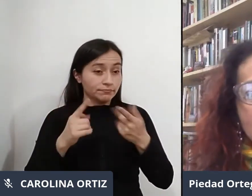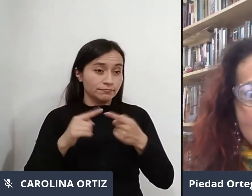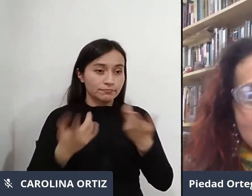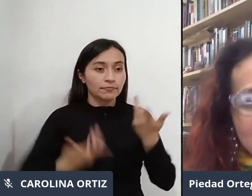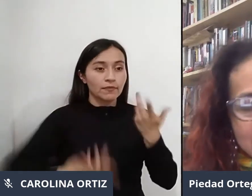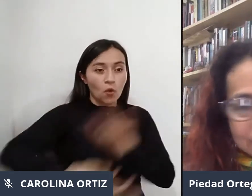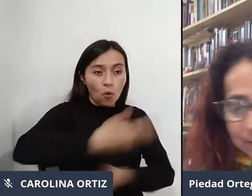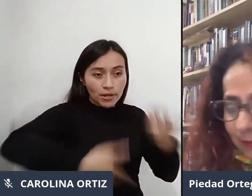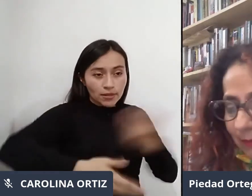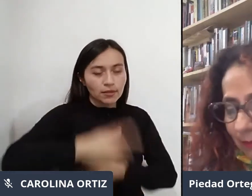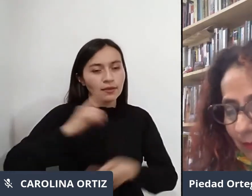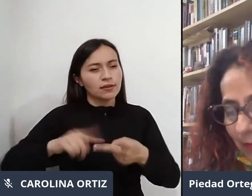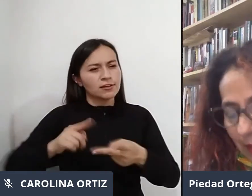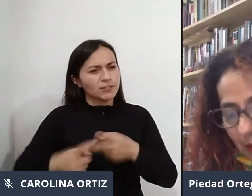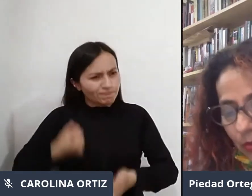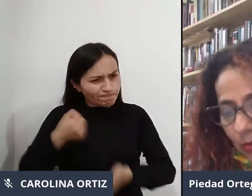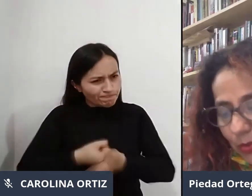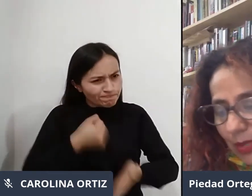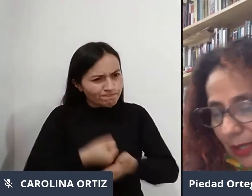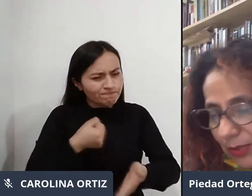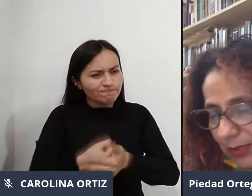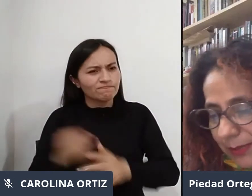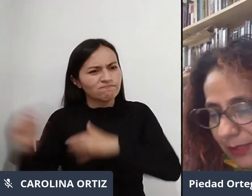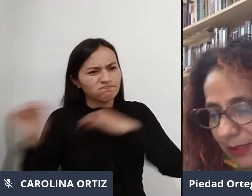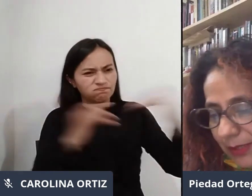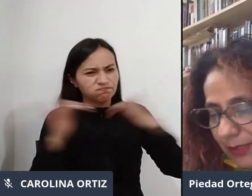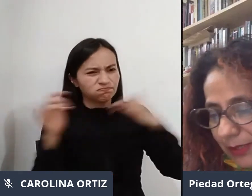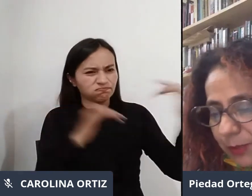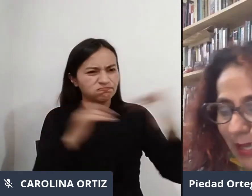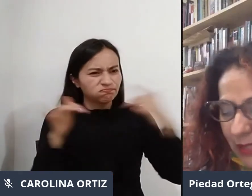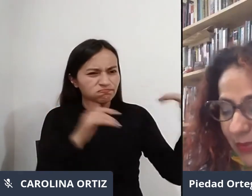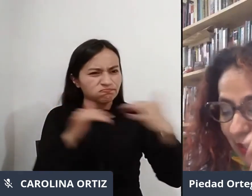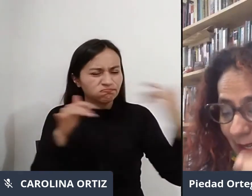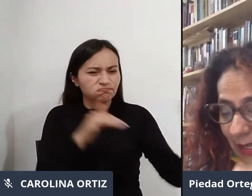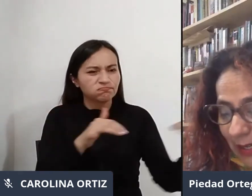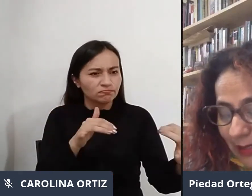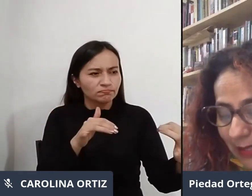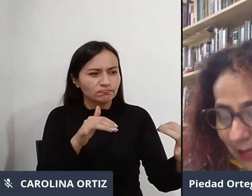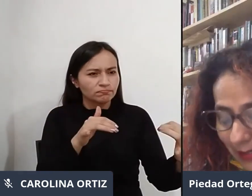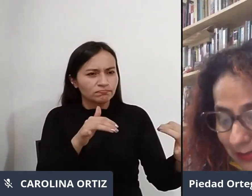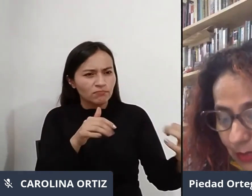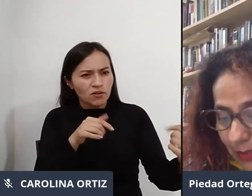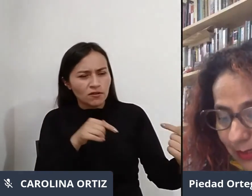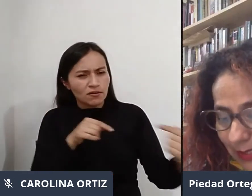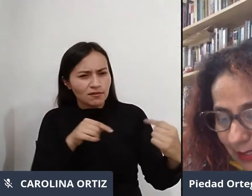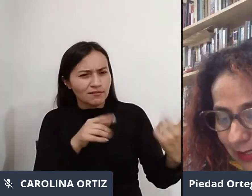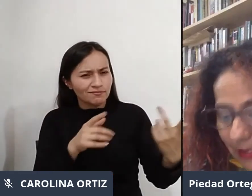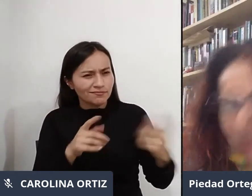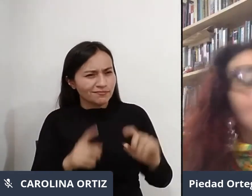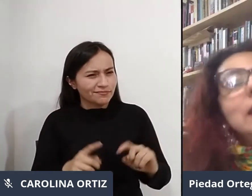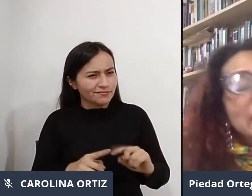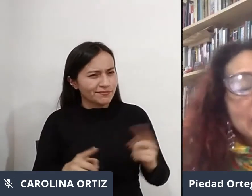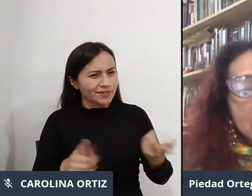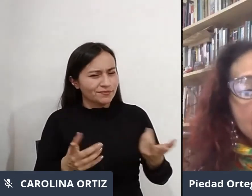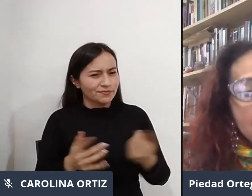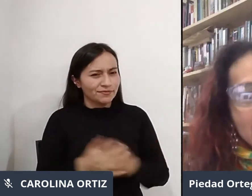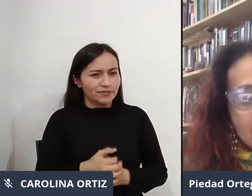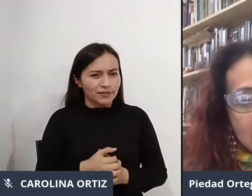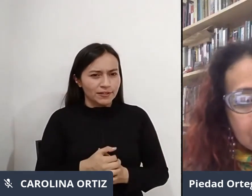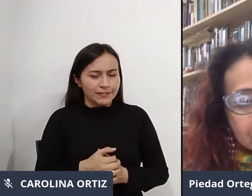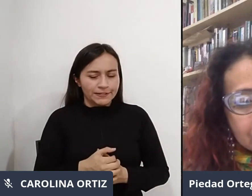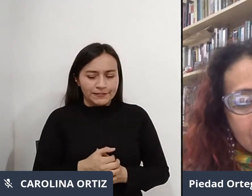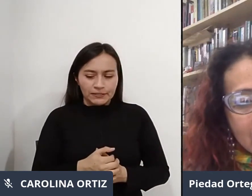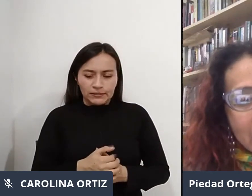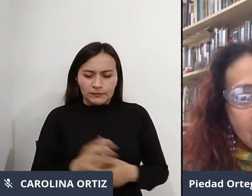que pelear en torno a lo del virus. Pero, ¿qué significa la narrativa de la guerra?